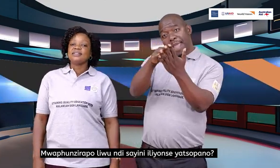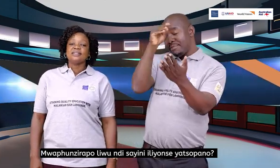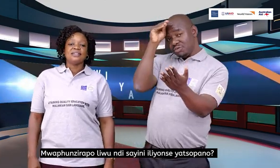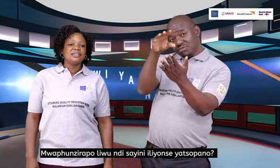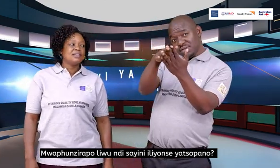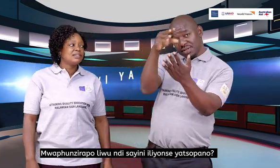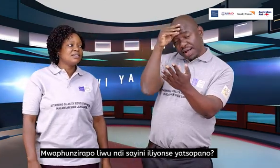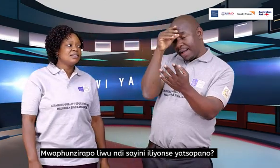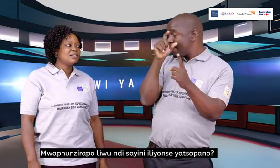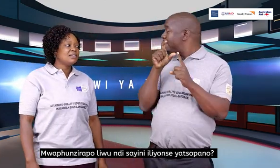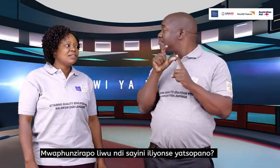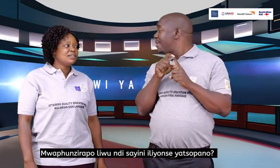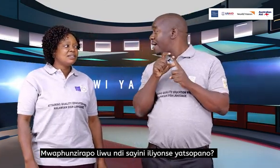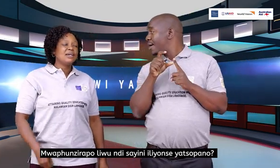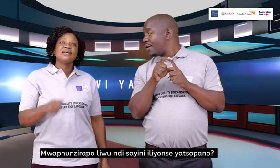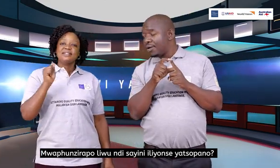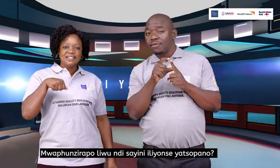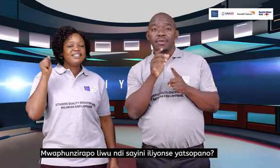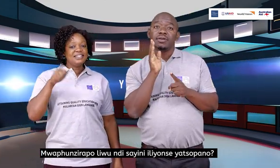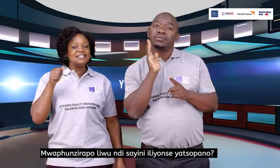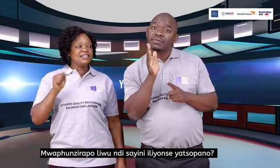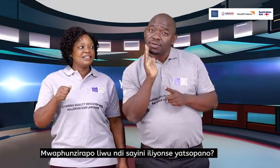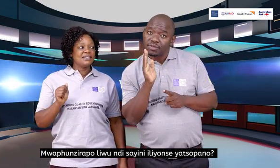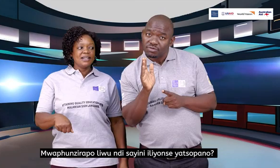Mwaphunzirapo liwu ndi saini iliyonse yatsopano?